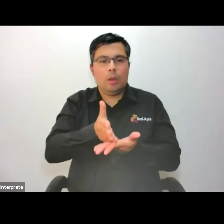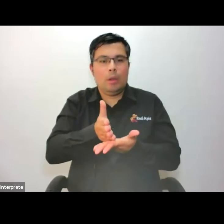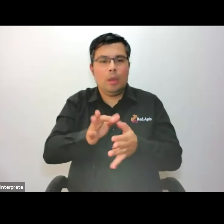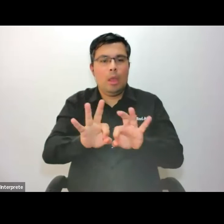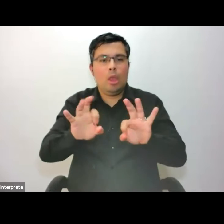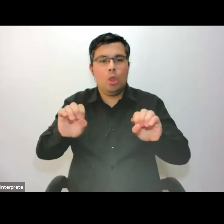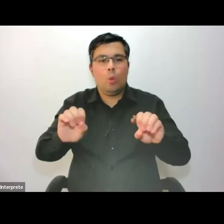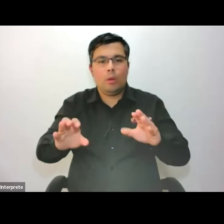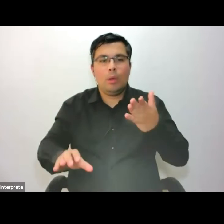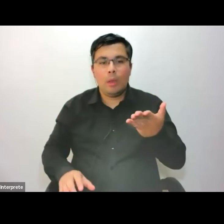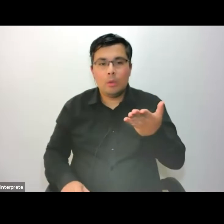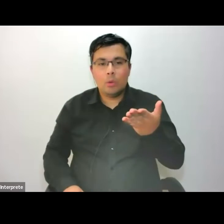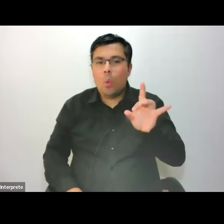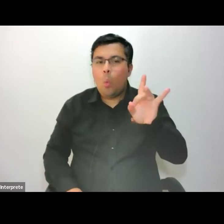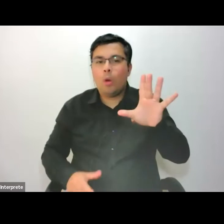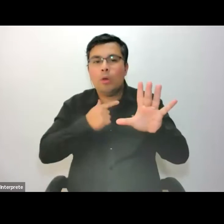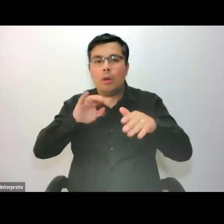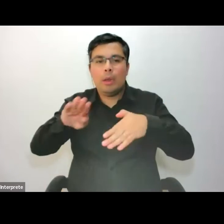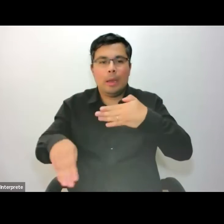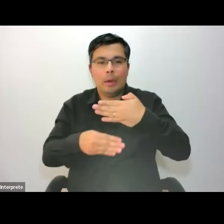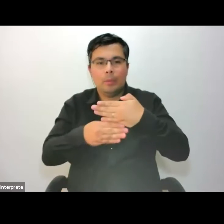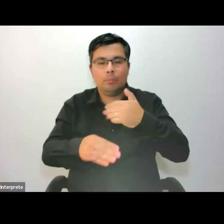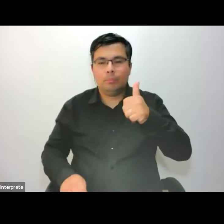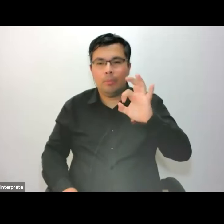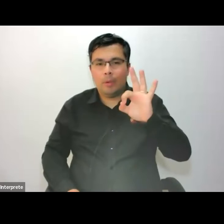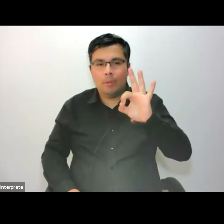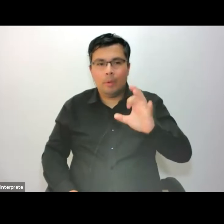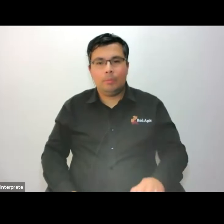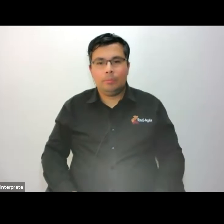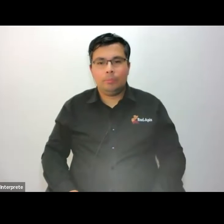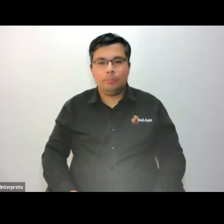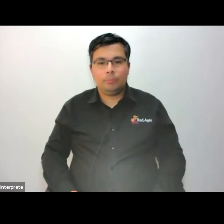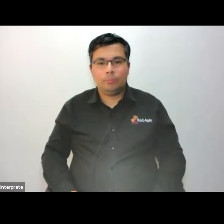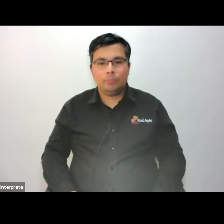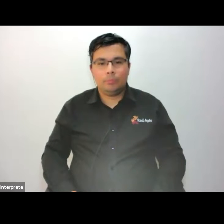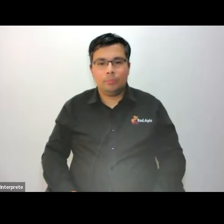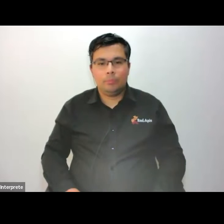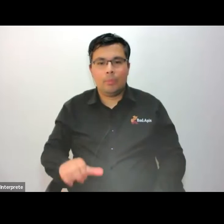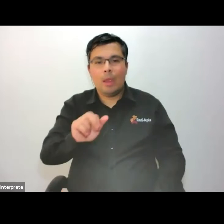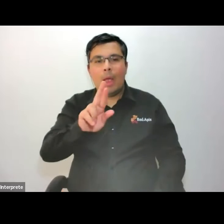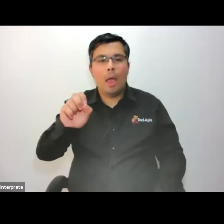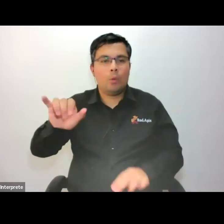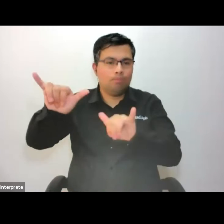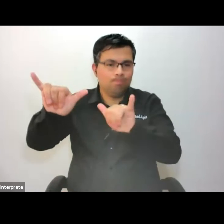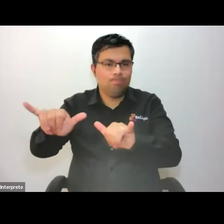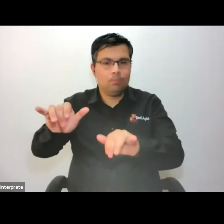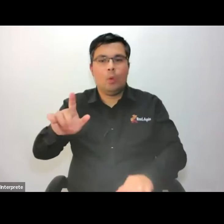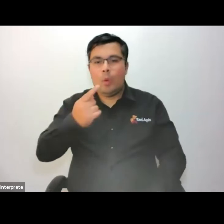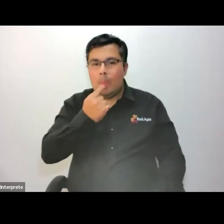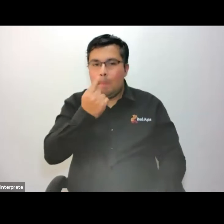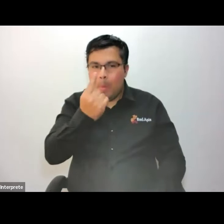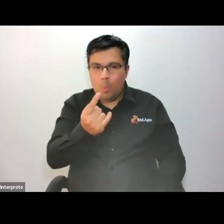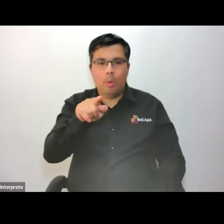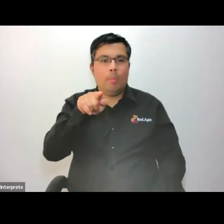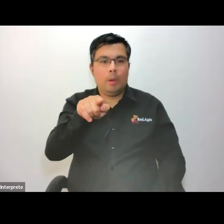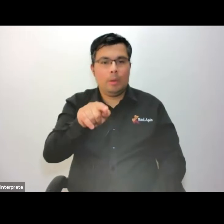Perfecto. Sí, te dejamos ahí anclado, Aarón, porque viene una pregunta para ti, solo